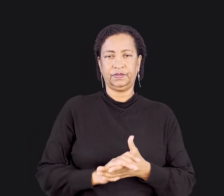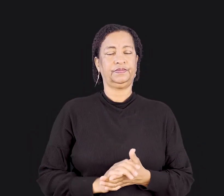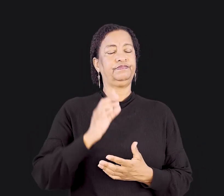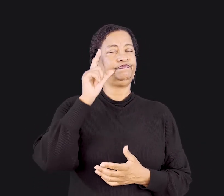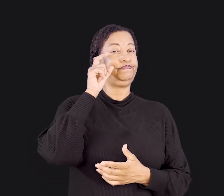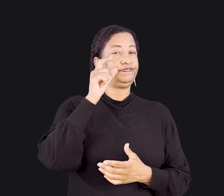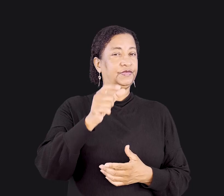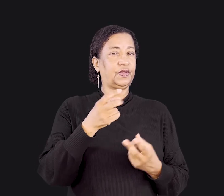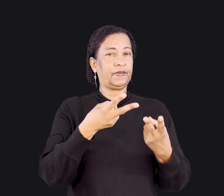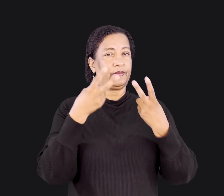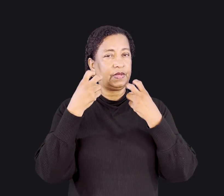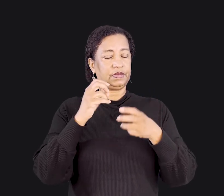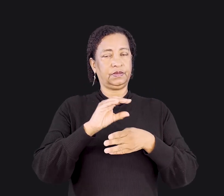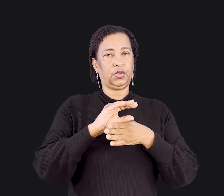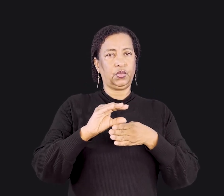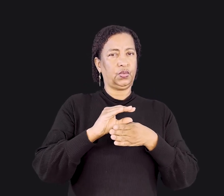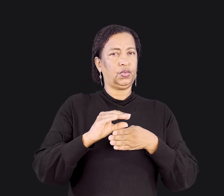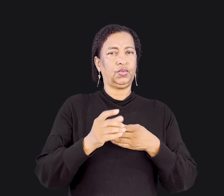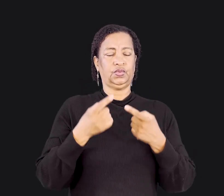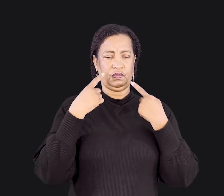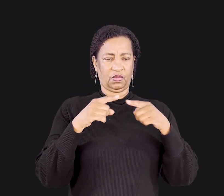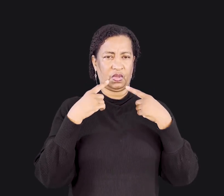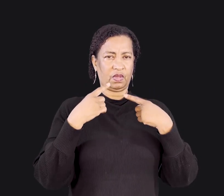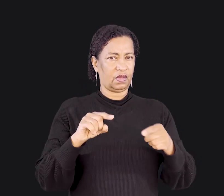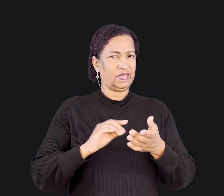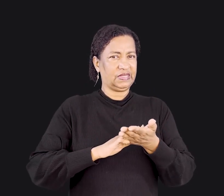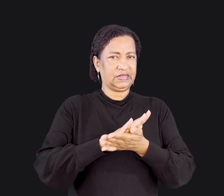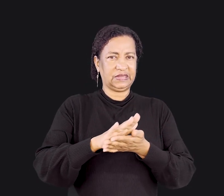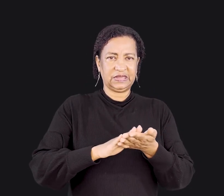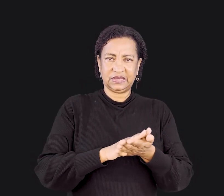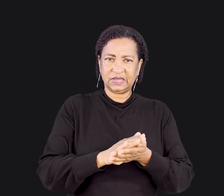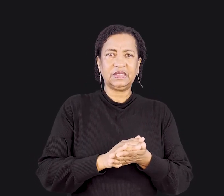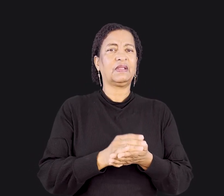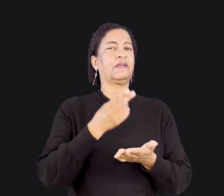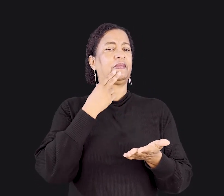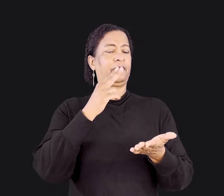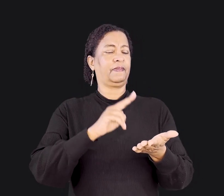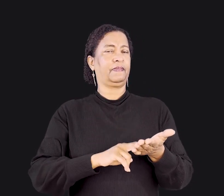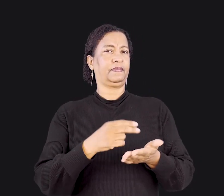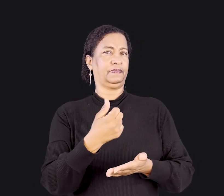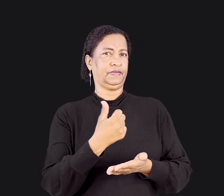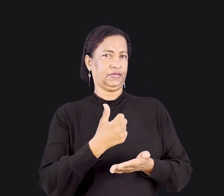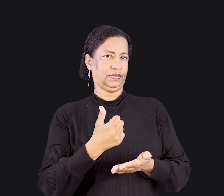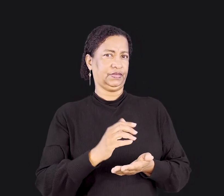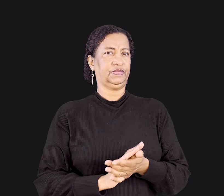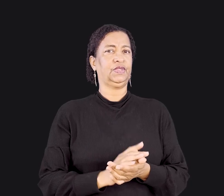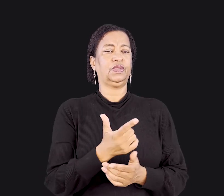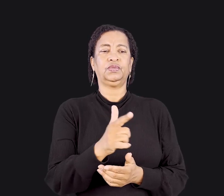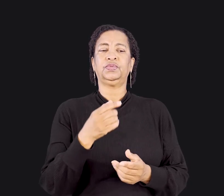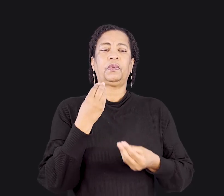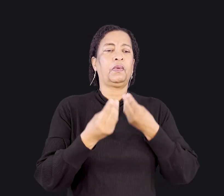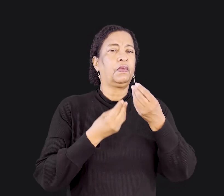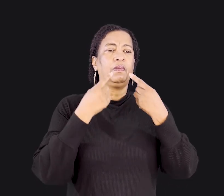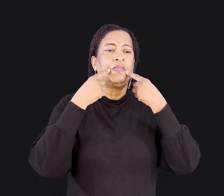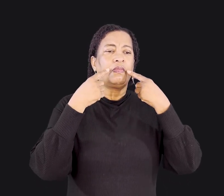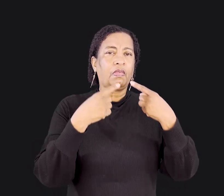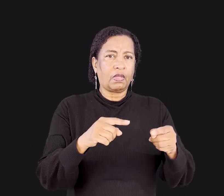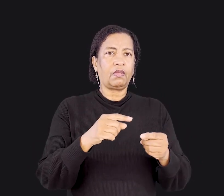Acho interessante notar que os coríntios não criticaram em nada a lógica de Paulo na primeira carta. Eles não tinham como criticar a lógica